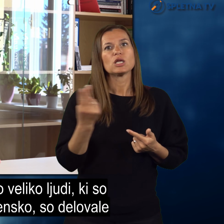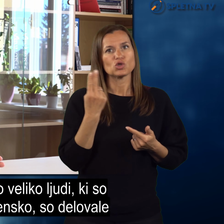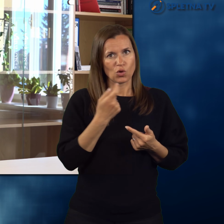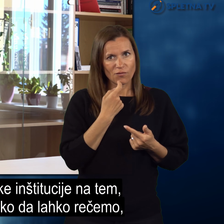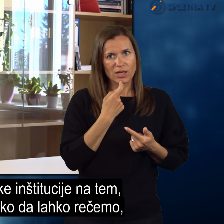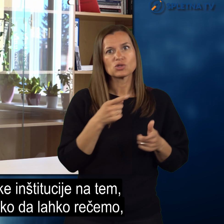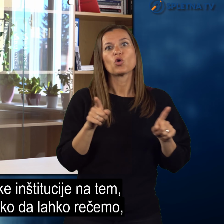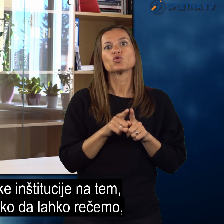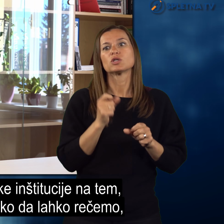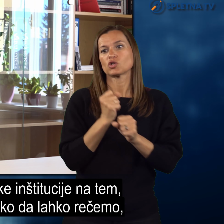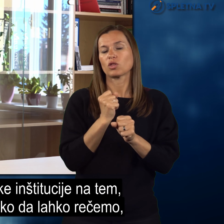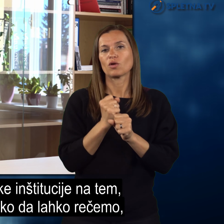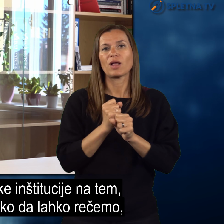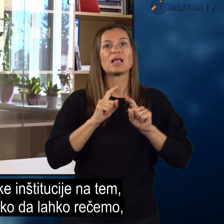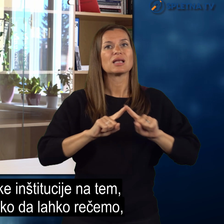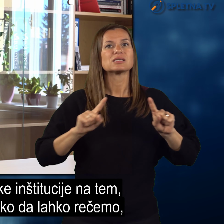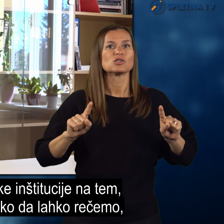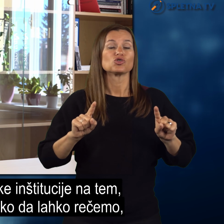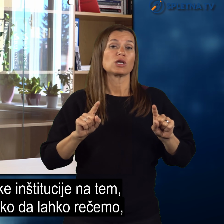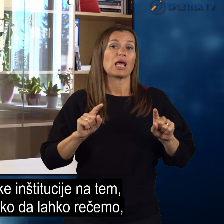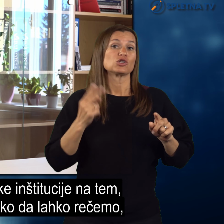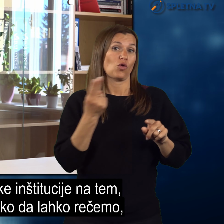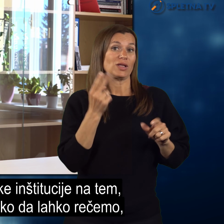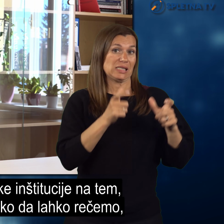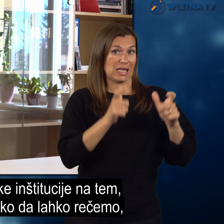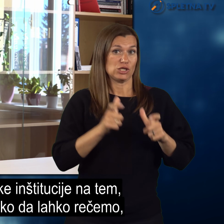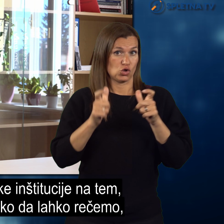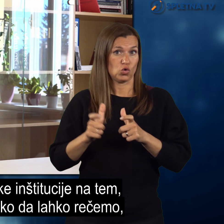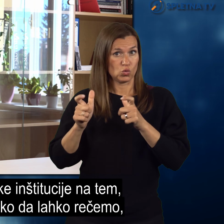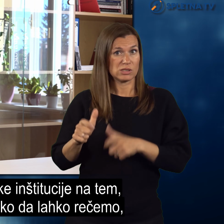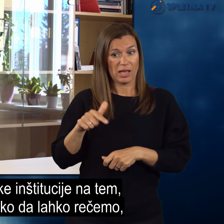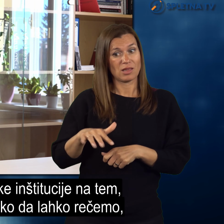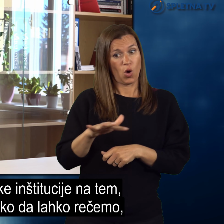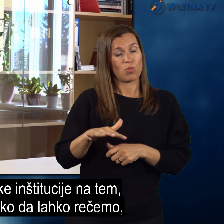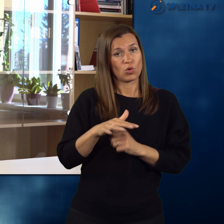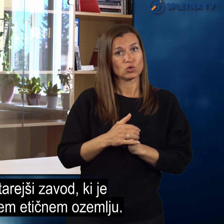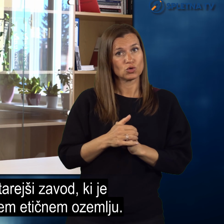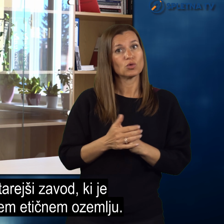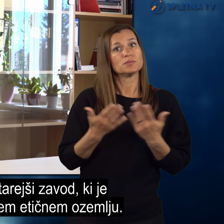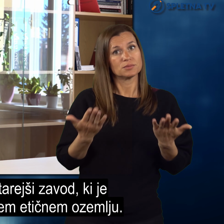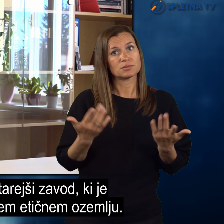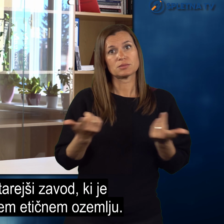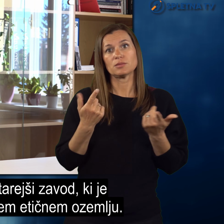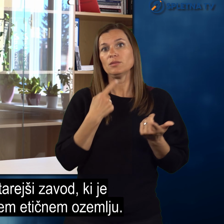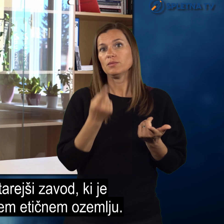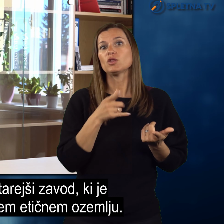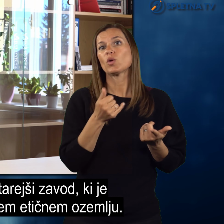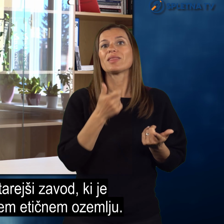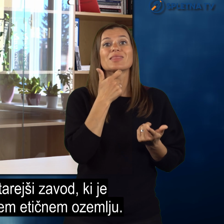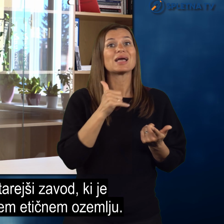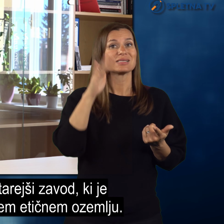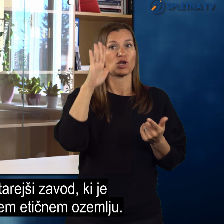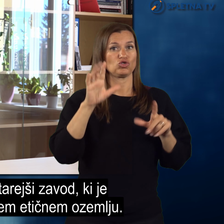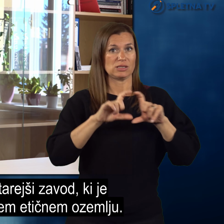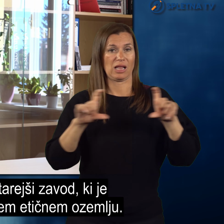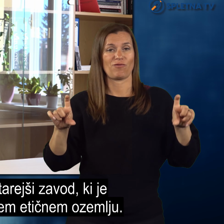so delovali tudi druge slovenske inštitucije na tem območju, tako da lahko rečemo, da je šlo za najstarejši